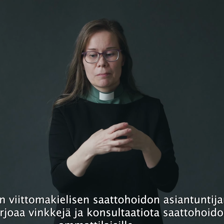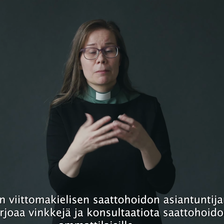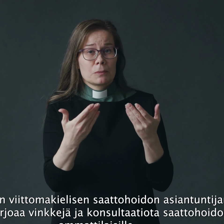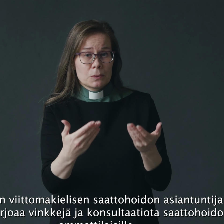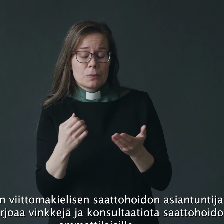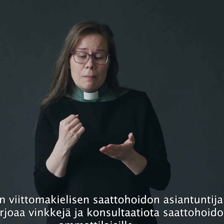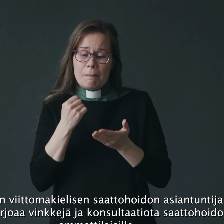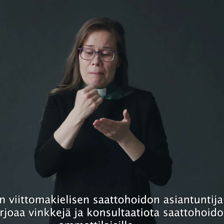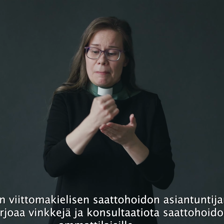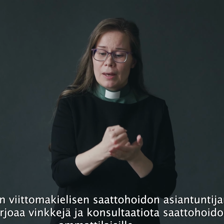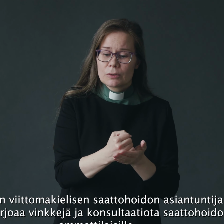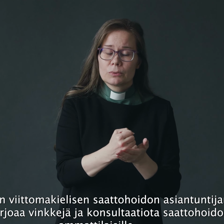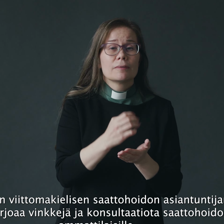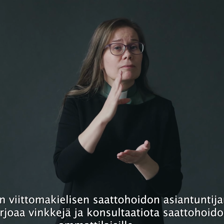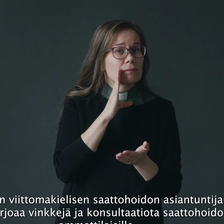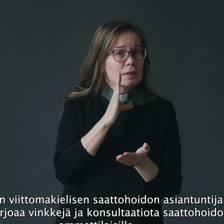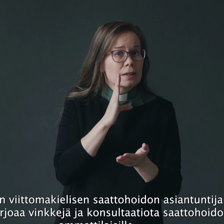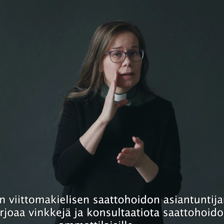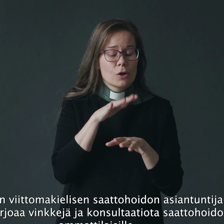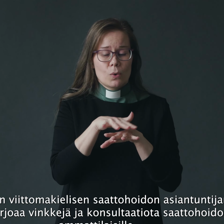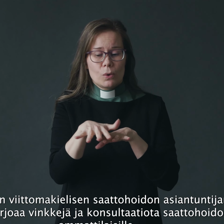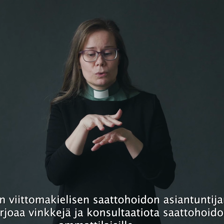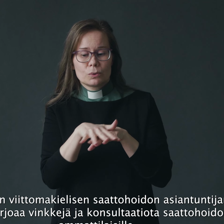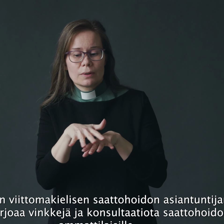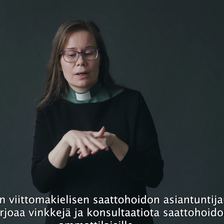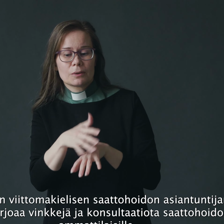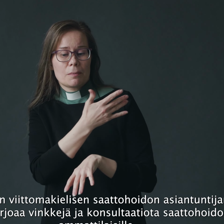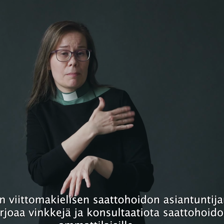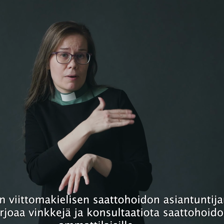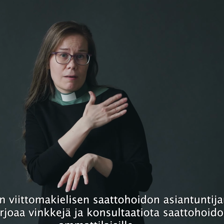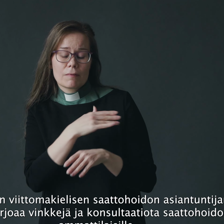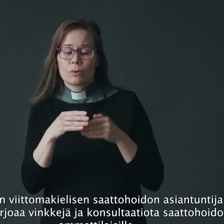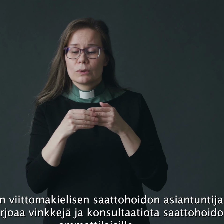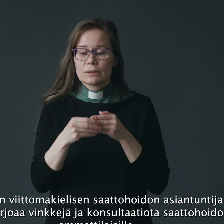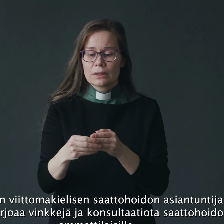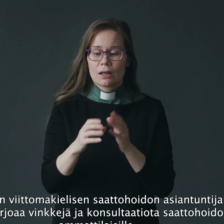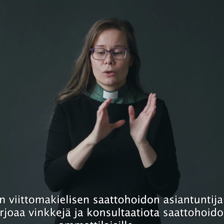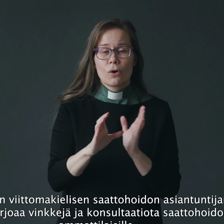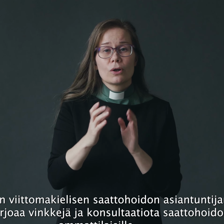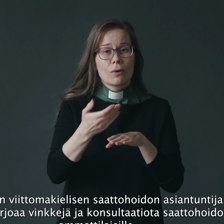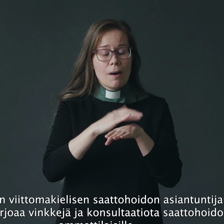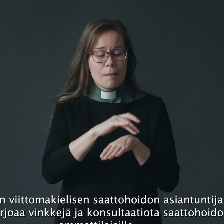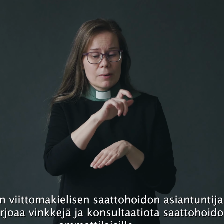asiantuntijaryhmä, joka tarjoaa vinkkejä ja konsultaatiota saattohoidon ammattilaisille.